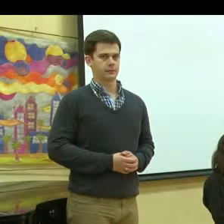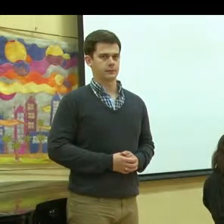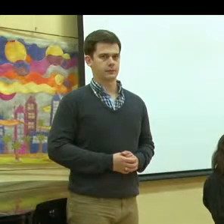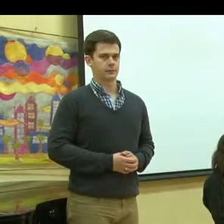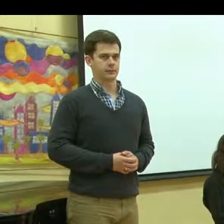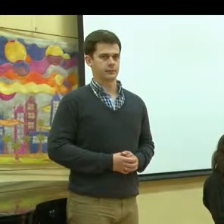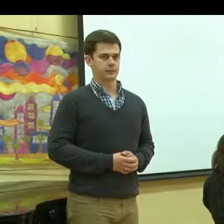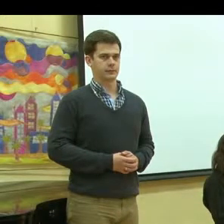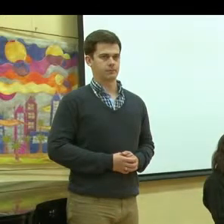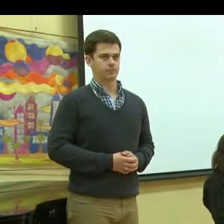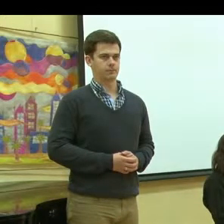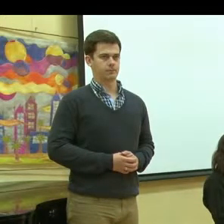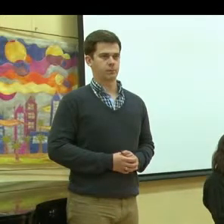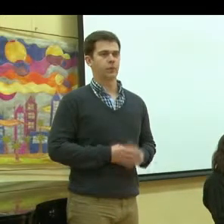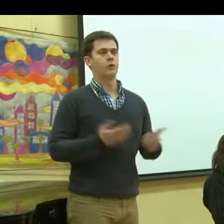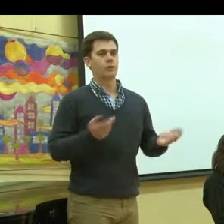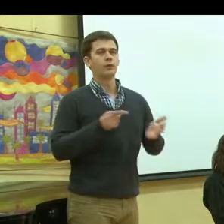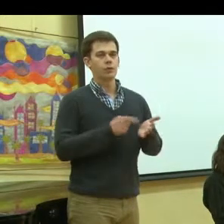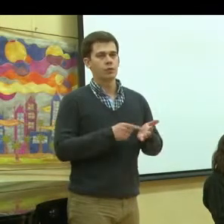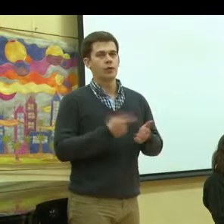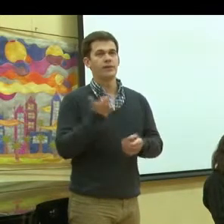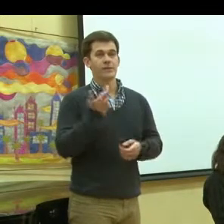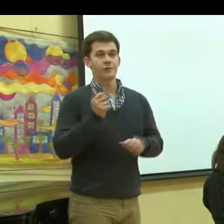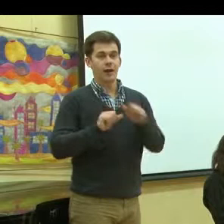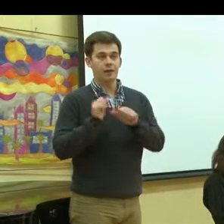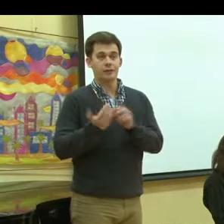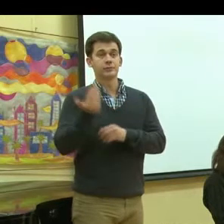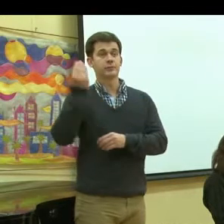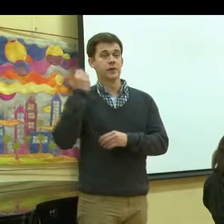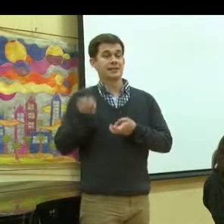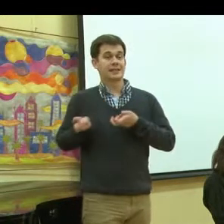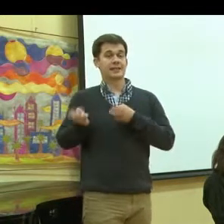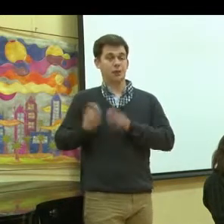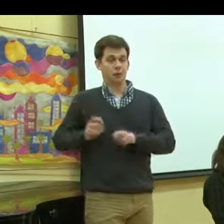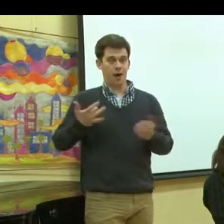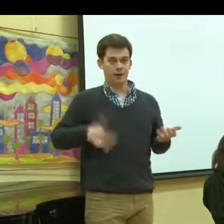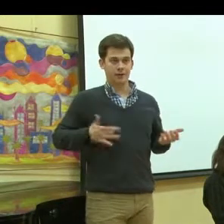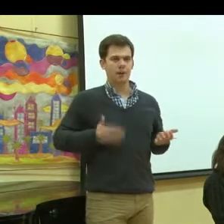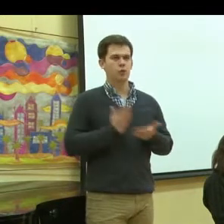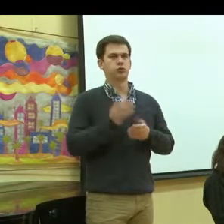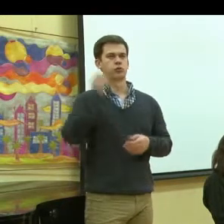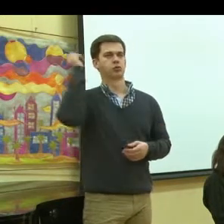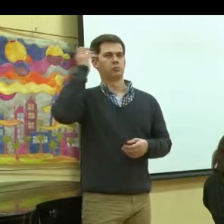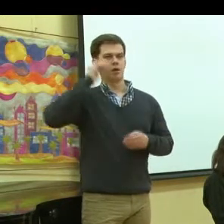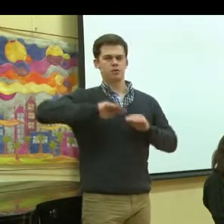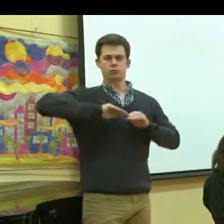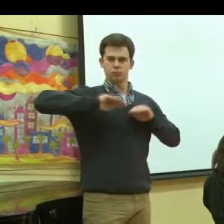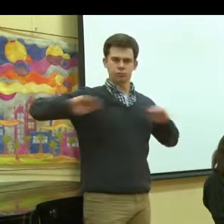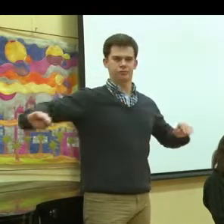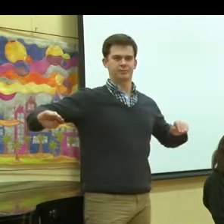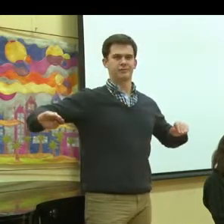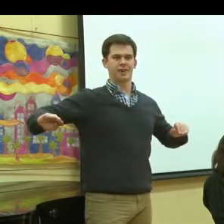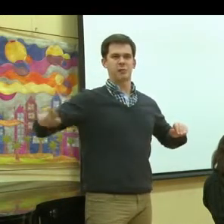la colonia española. To właśnie mniej więcej te 200 lat temu to państwo staje się niezależne od Hiszpanii, przestaje być kolonią,